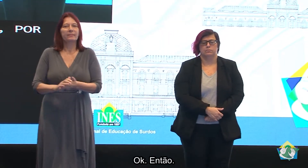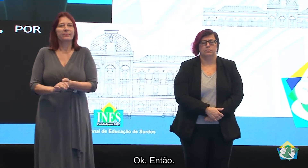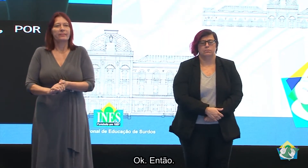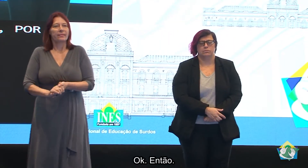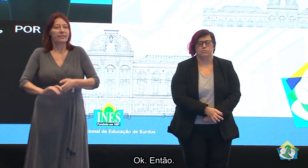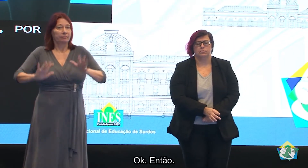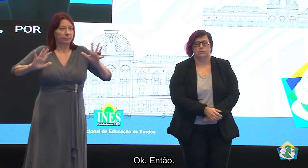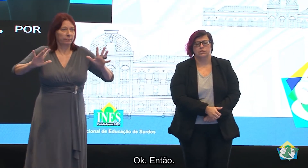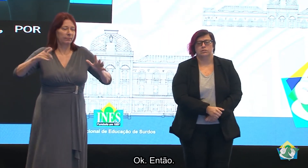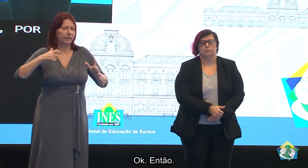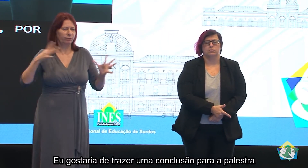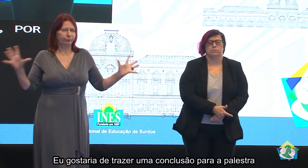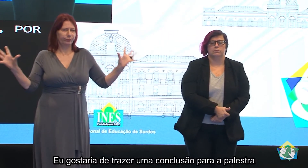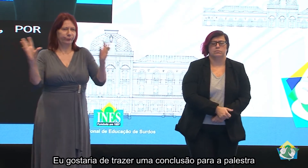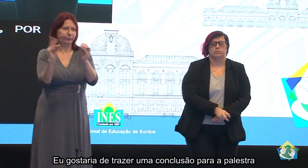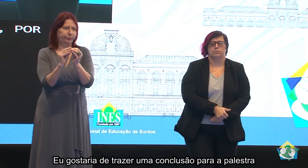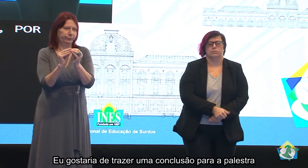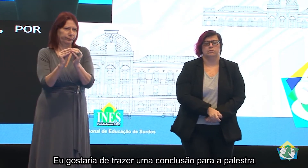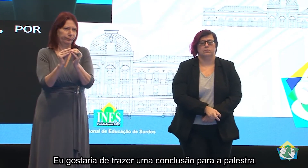Ok, então